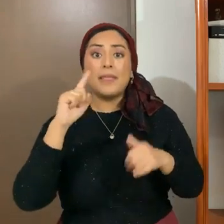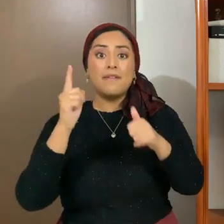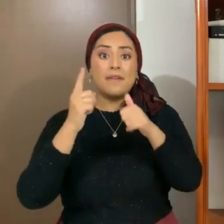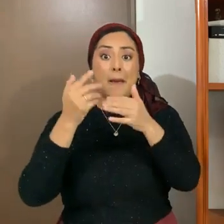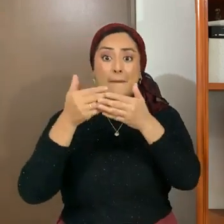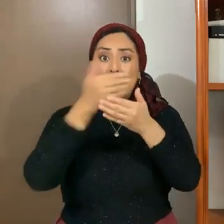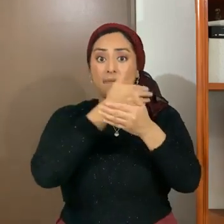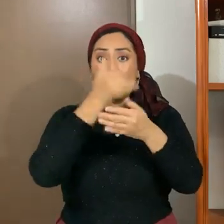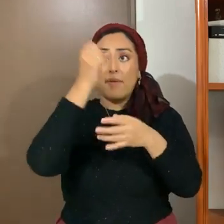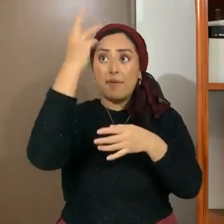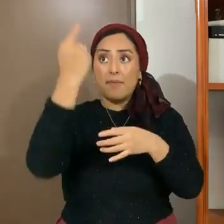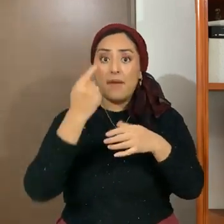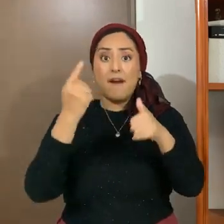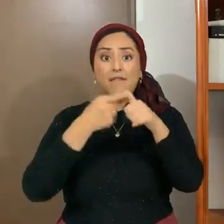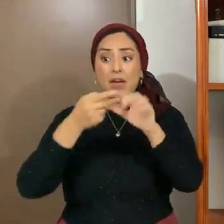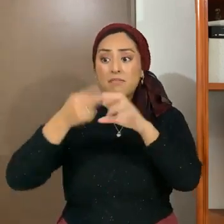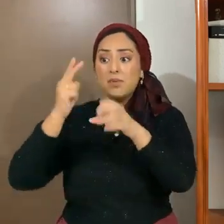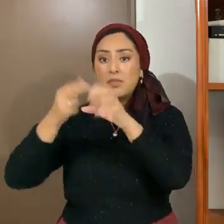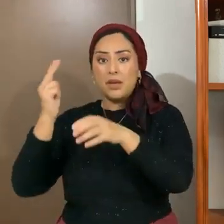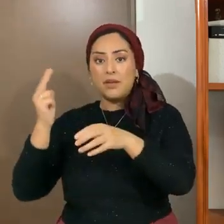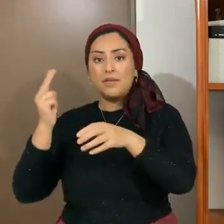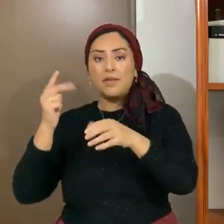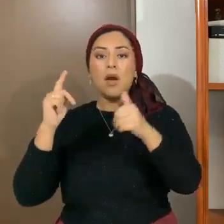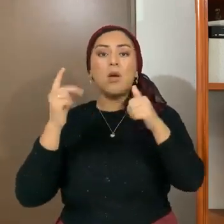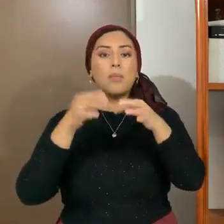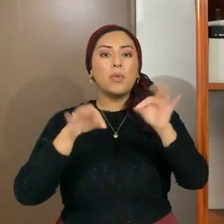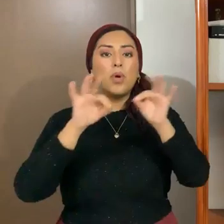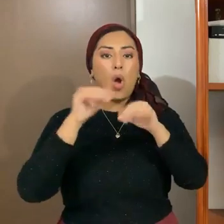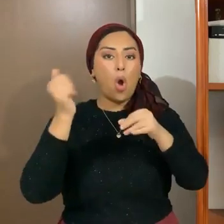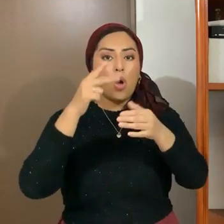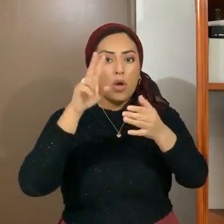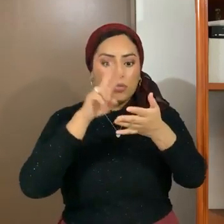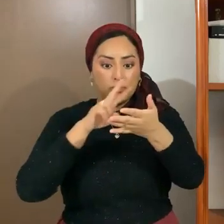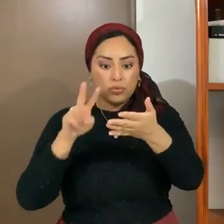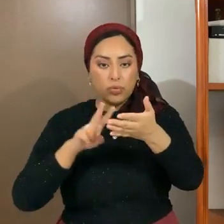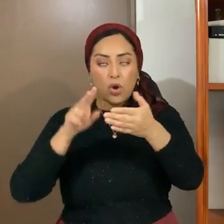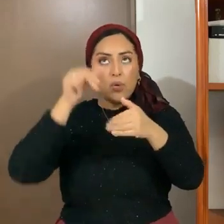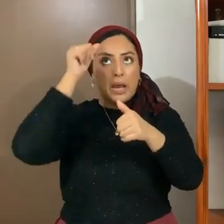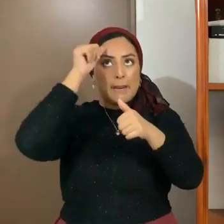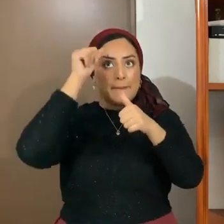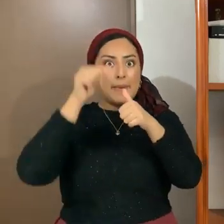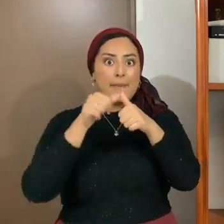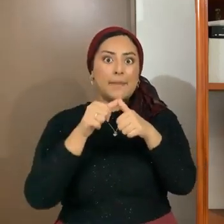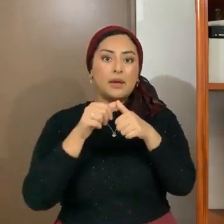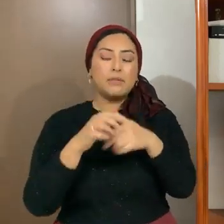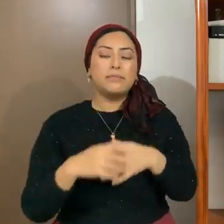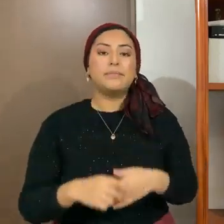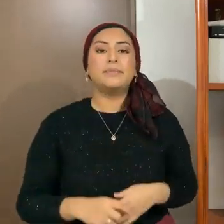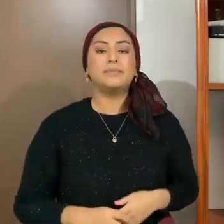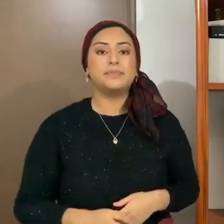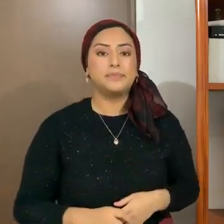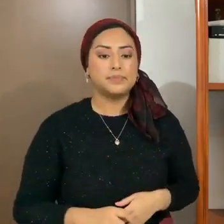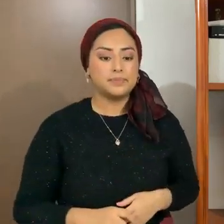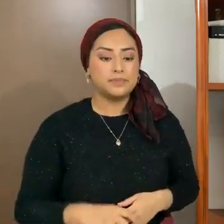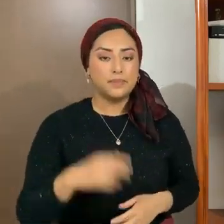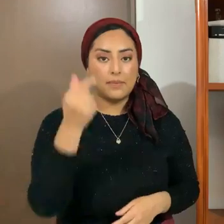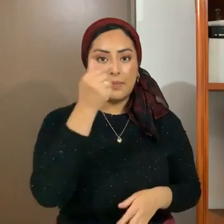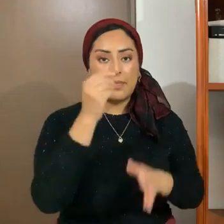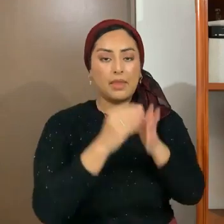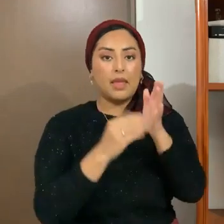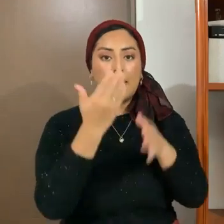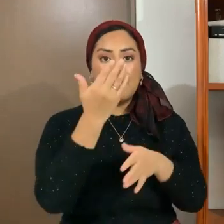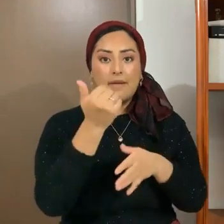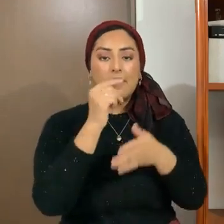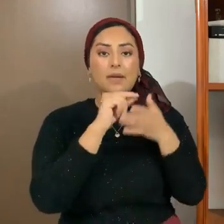Amén, todo eso hay que guardarlo, conservarlo. Entonces vamos a repasar esto para que podamos tener un mejor entendimiento. Génesis